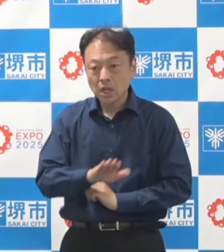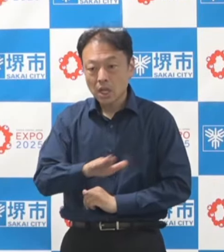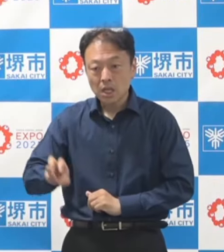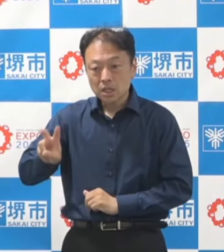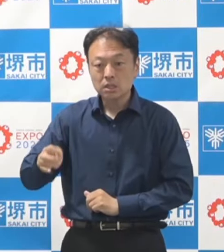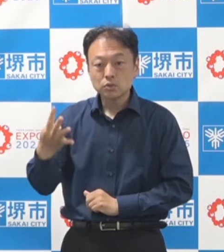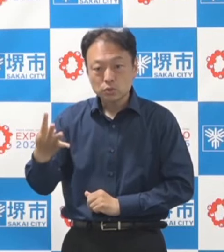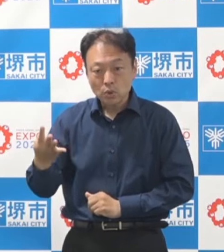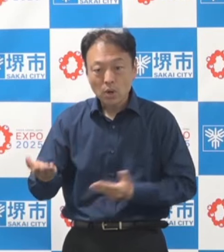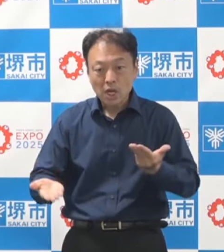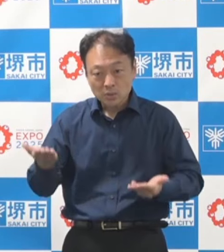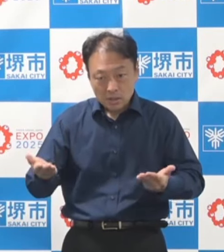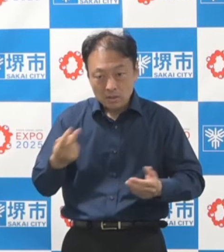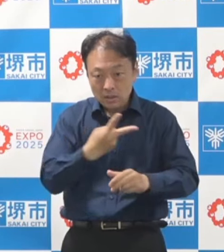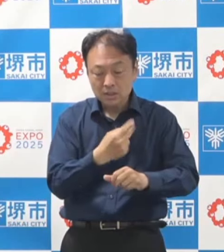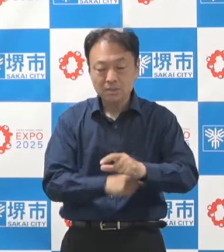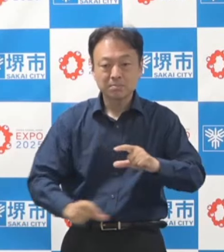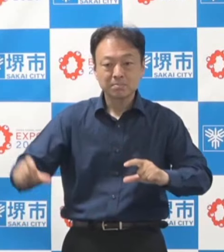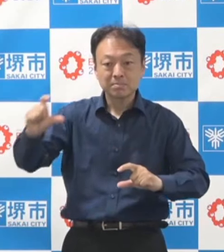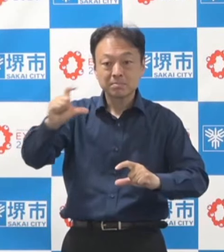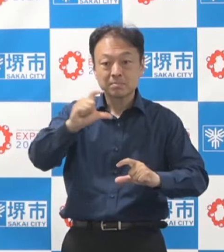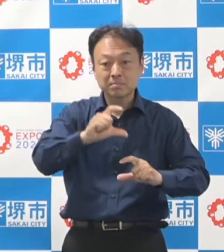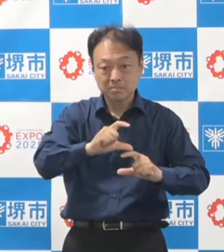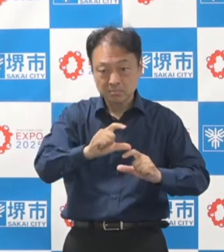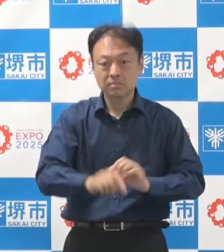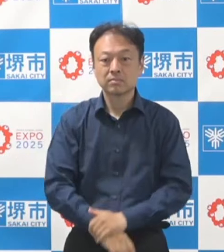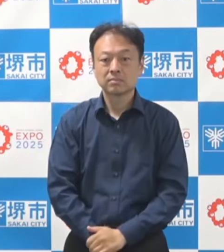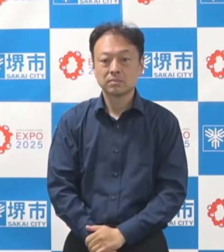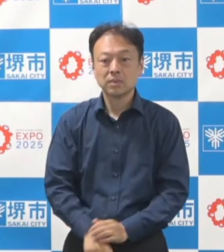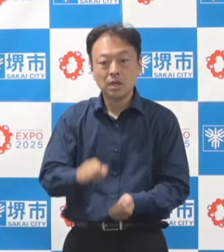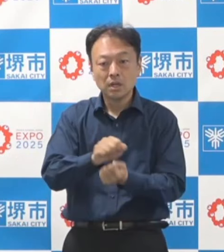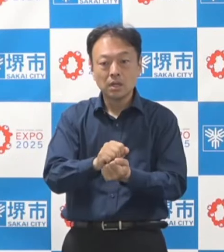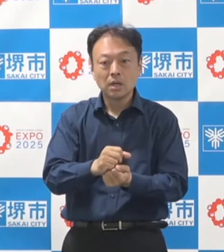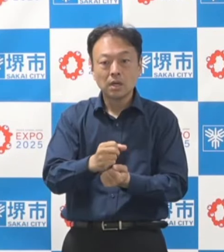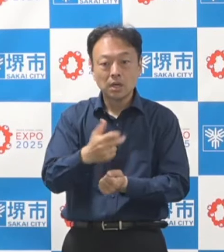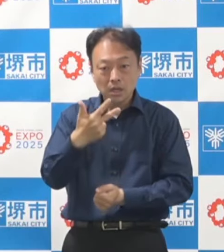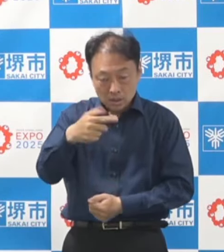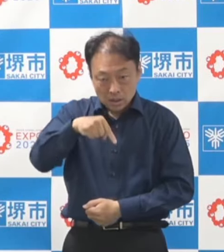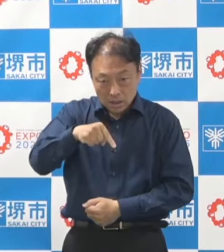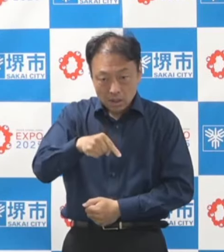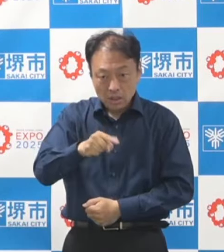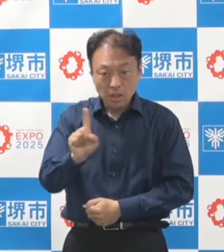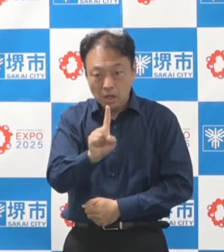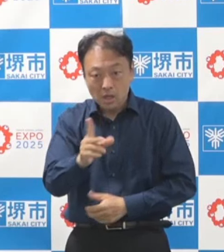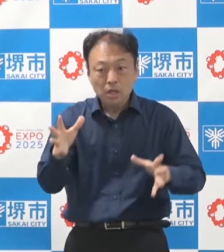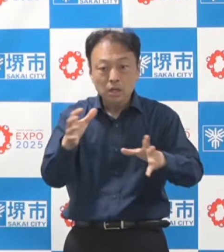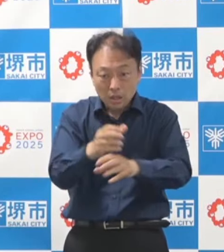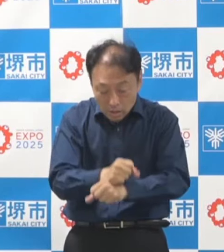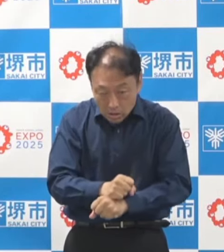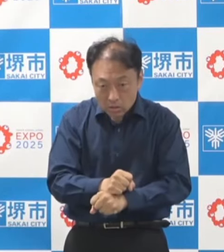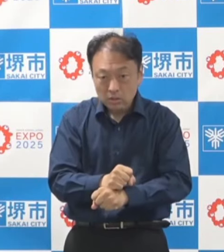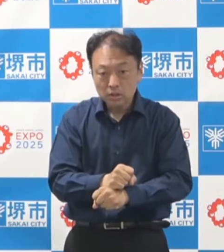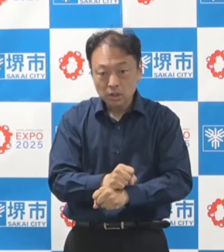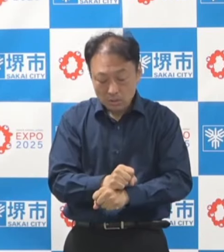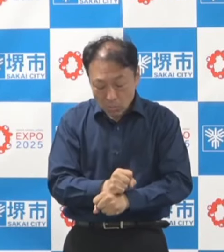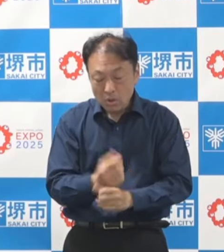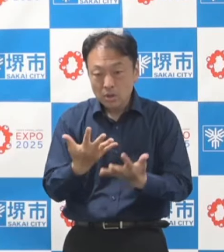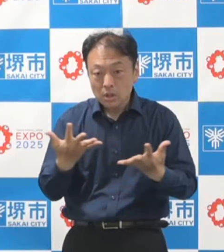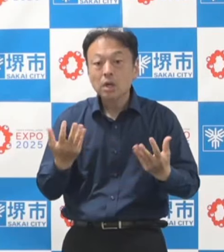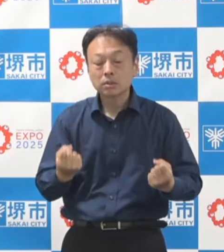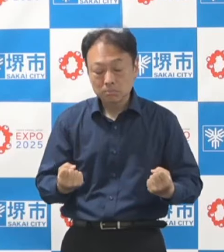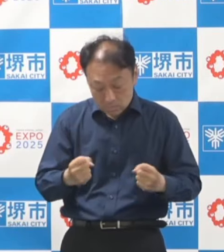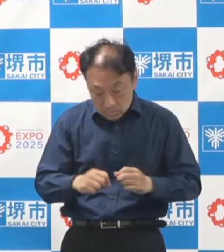字という状況です。堺市の行方不明者も多い状況でして、中には命の危険につなが